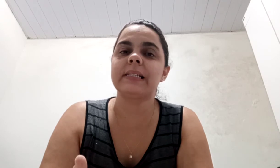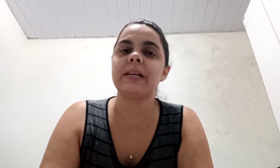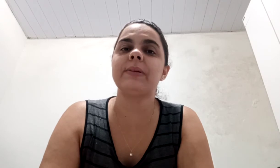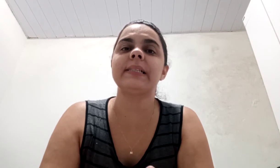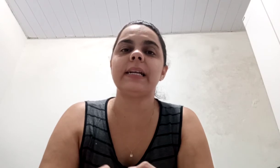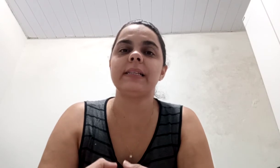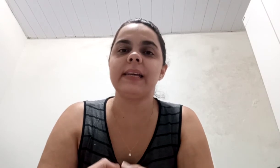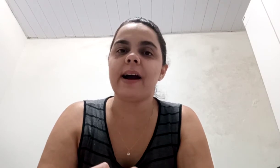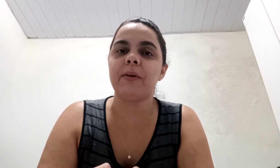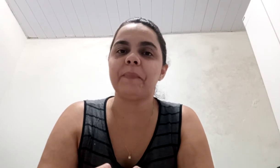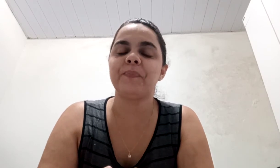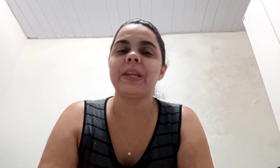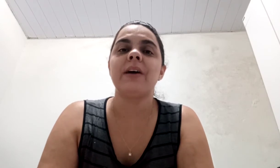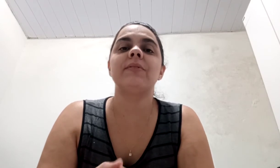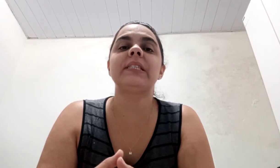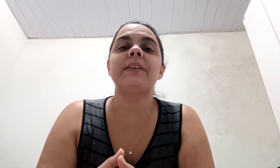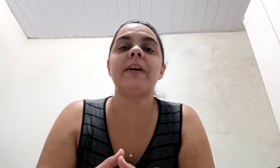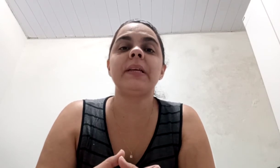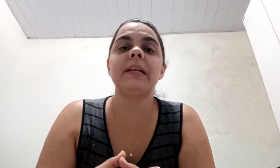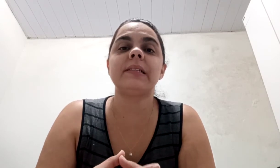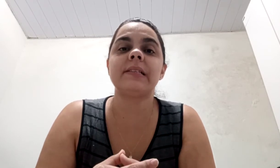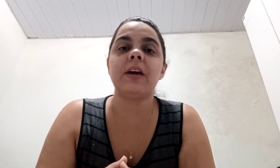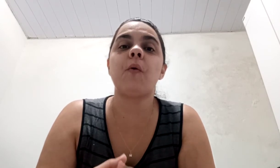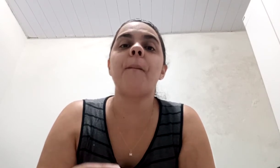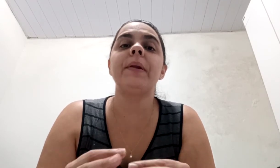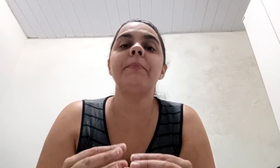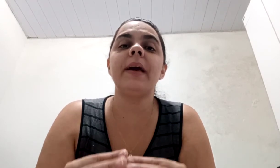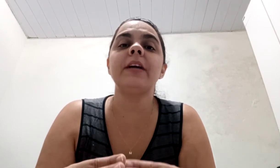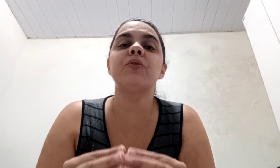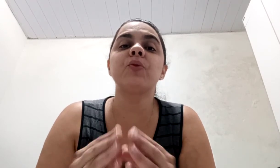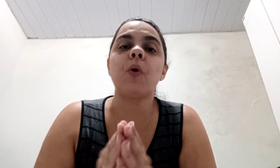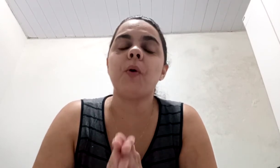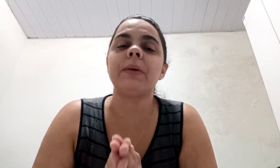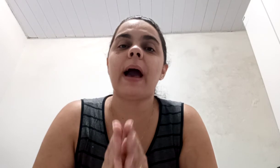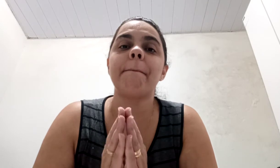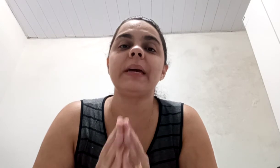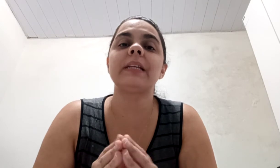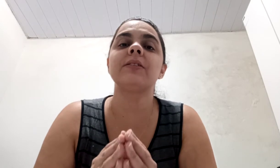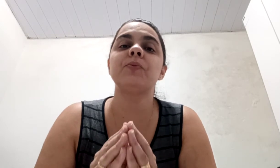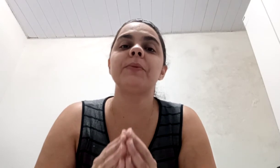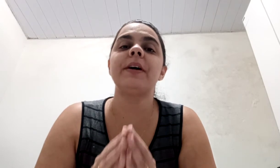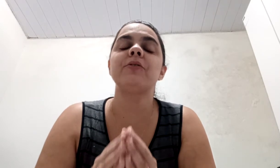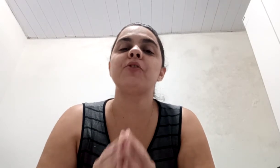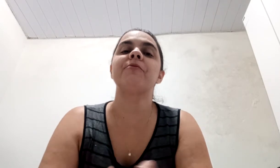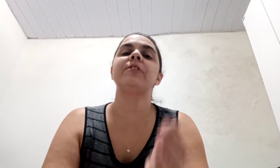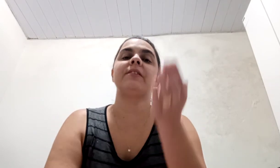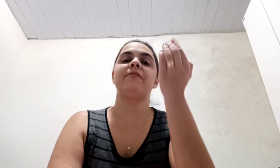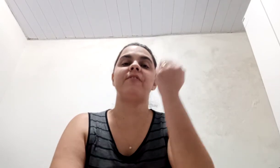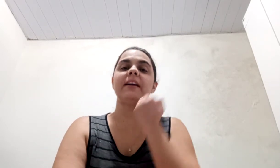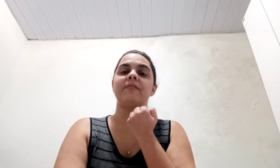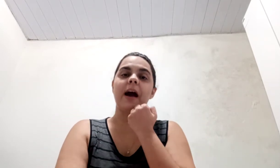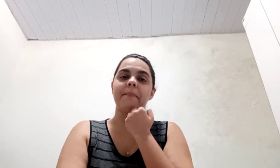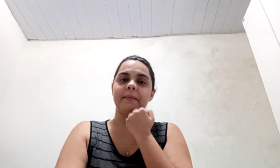Representação em sala de aula. Você vai me dizer o primeiro nome, apenas o primeiro nome. Você vai enviar para